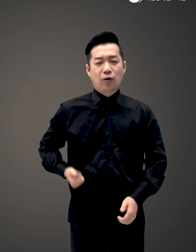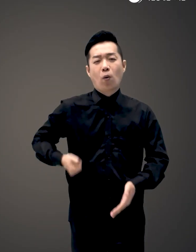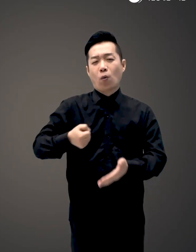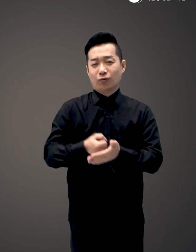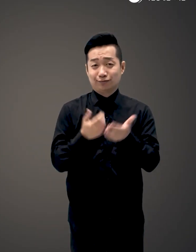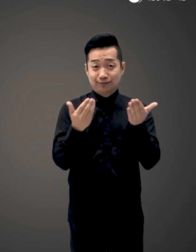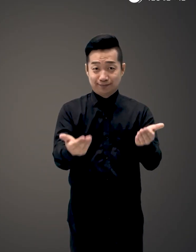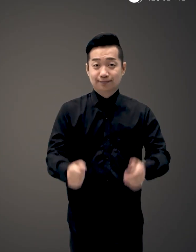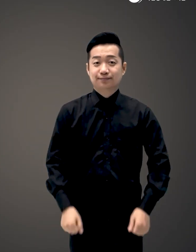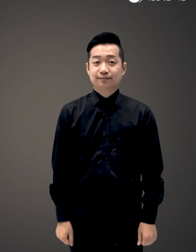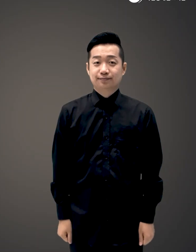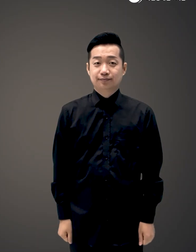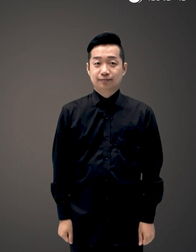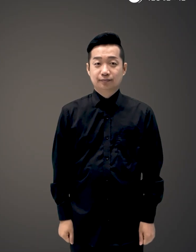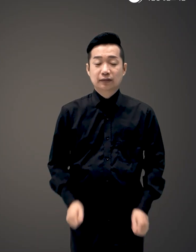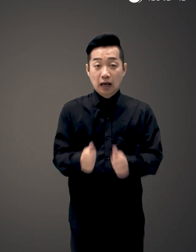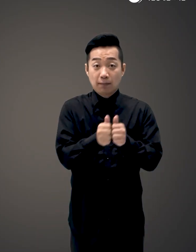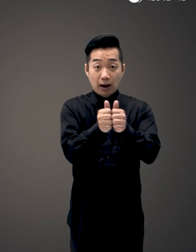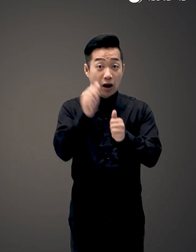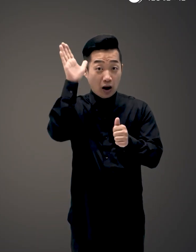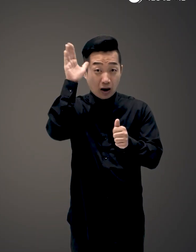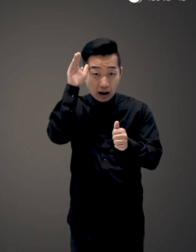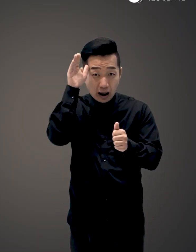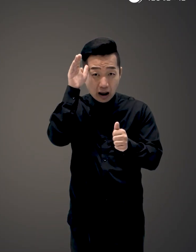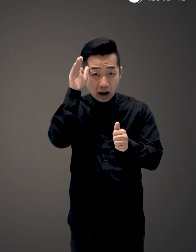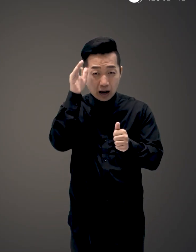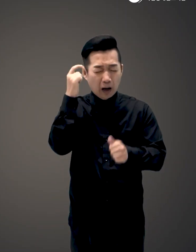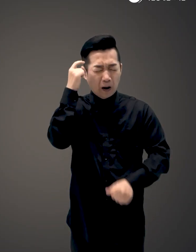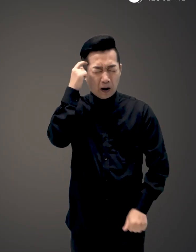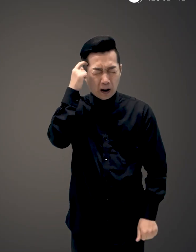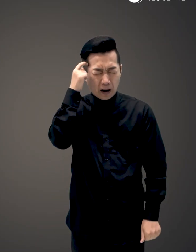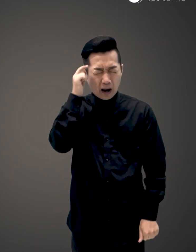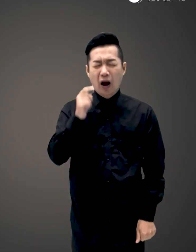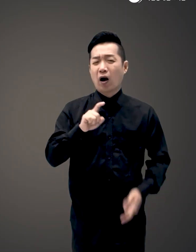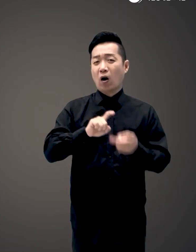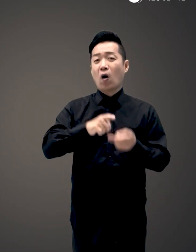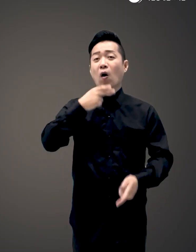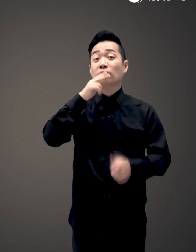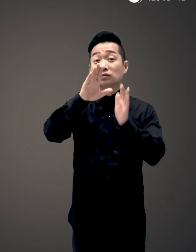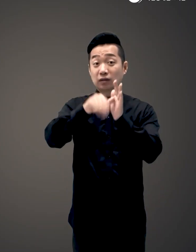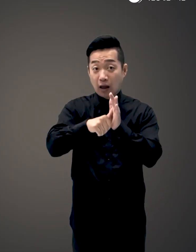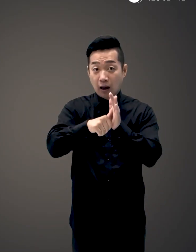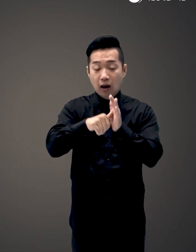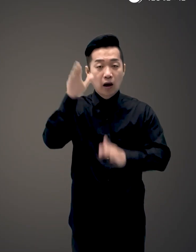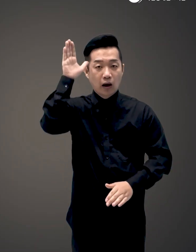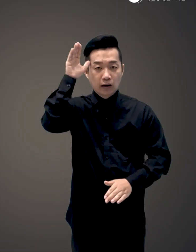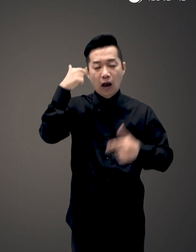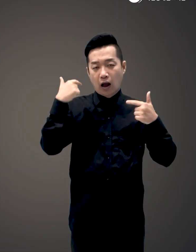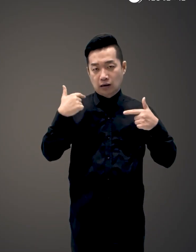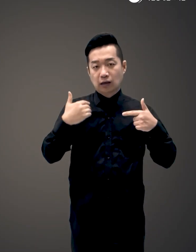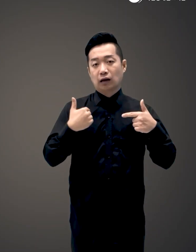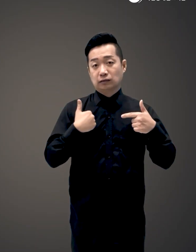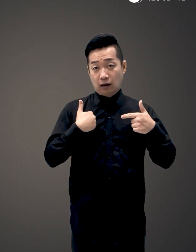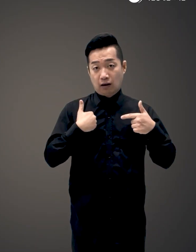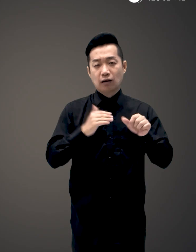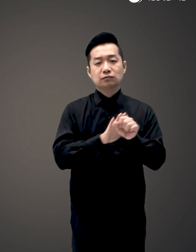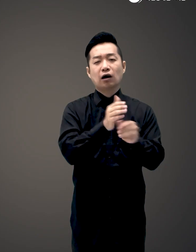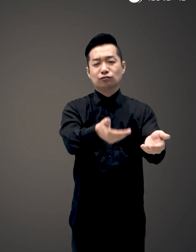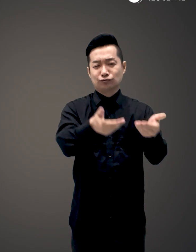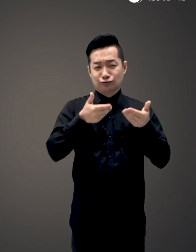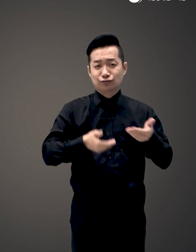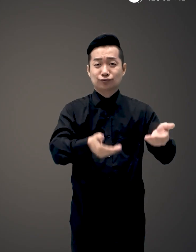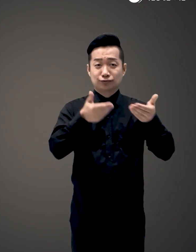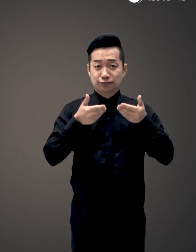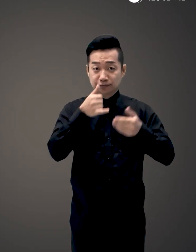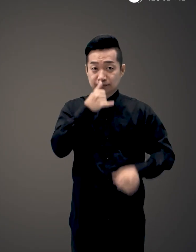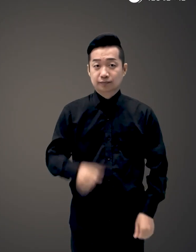용기를 줍니다. 우리가 반려견에 대해 눈꼽만큼도 생각하지 않을 때도 반려견은 오로지 당신에게 애정을